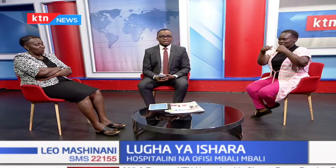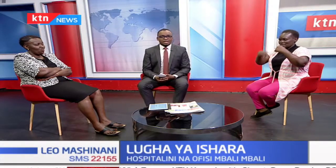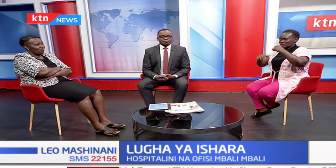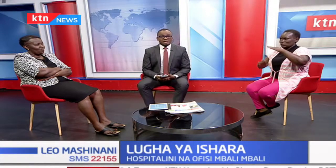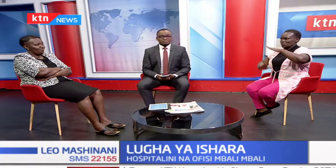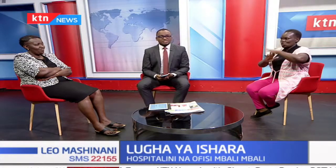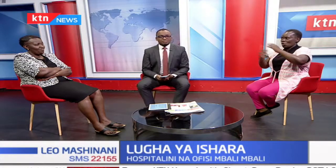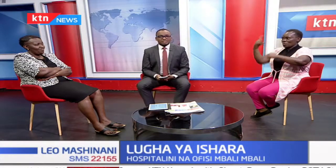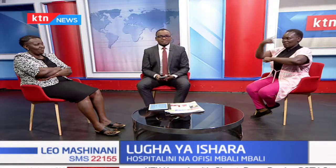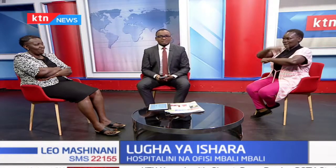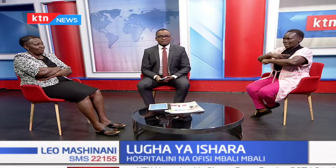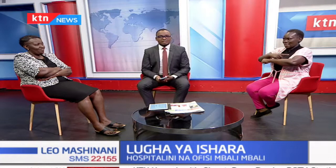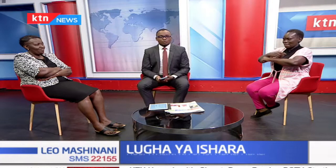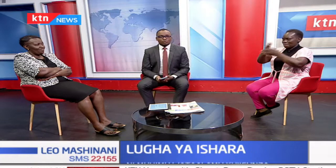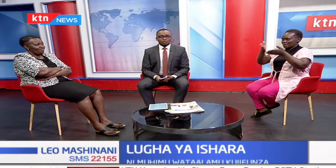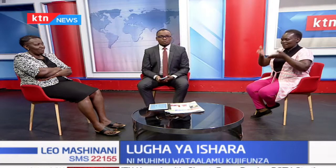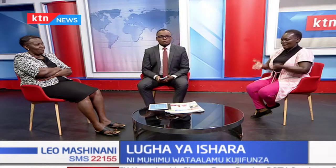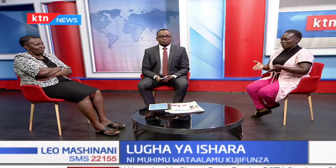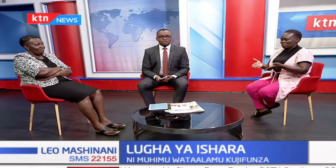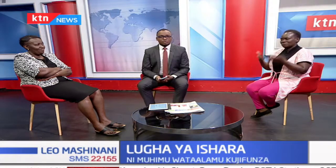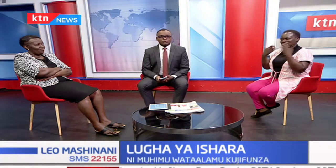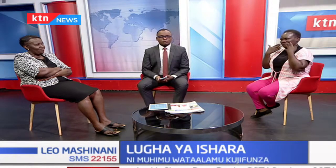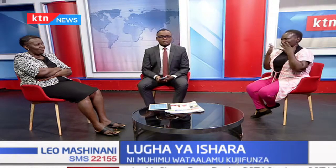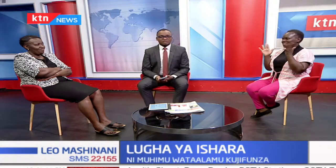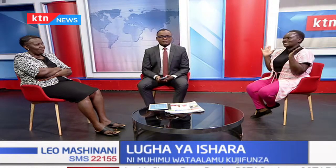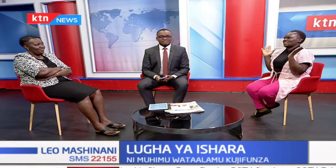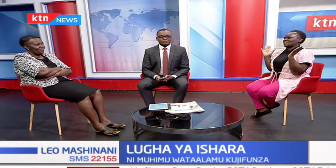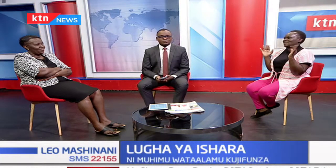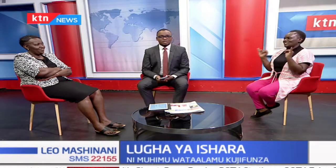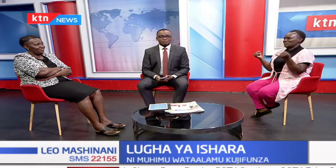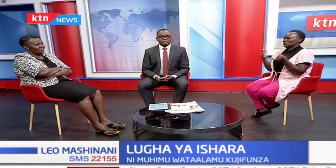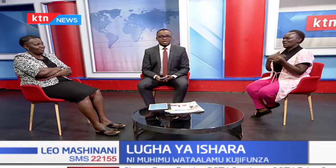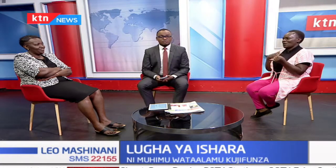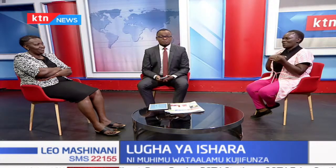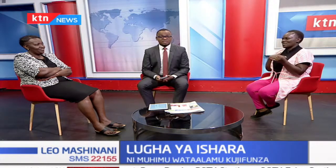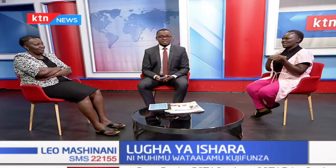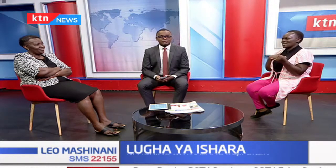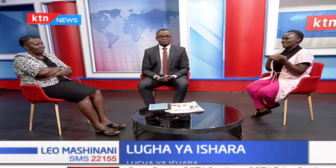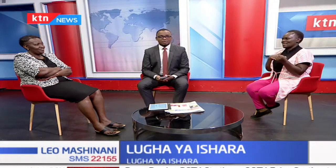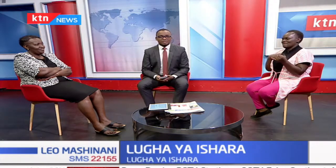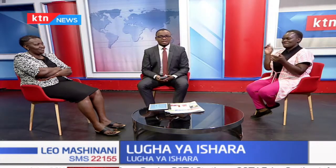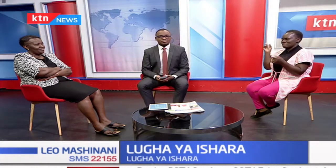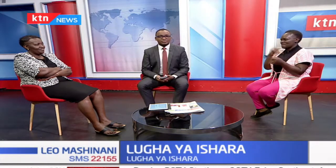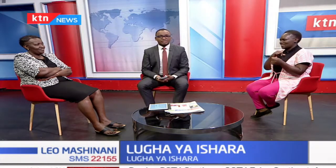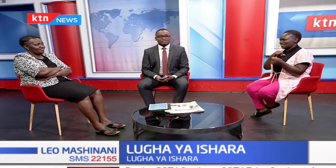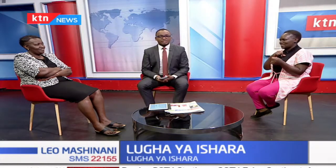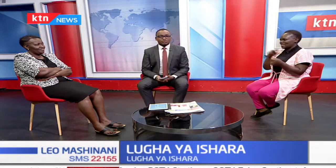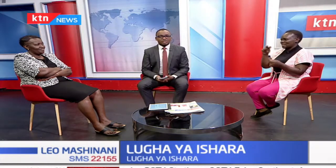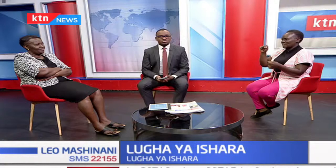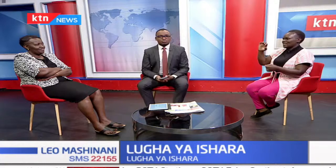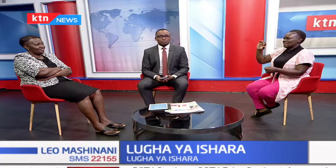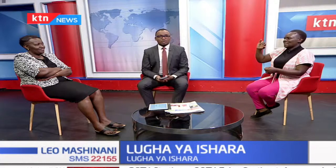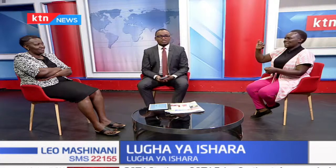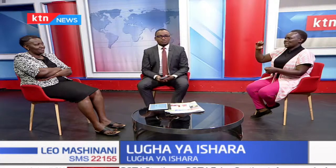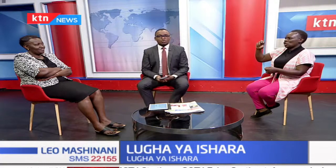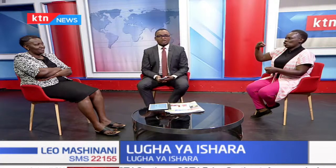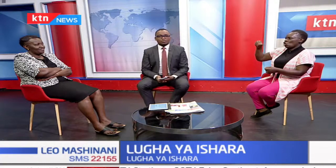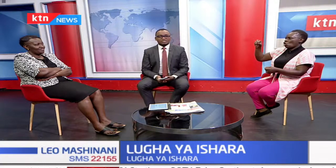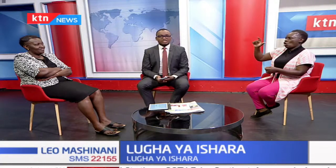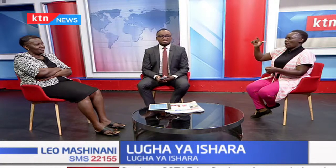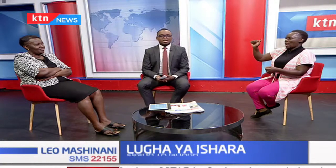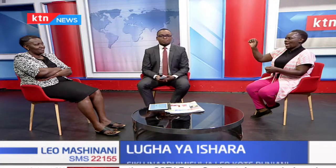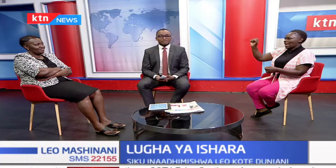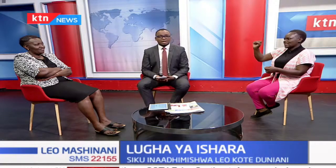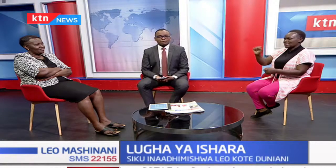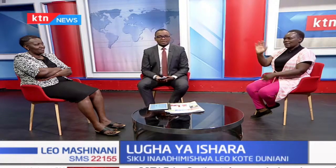chake. Basi mtazamaji, huo ndio mwisho wa taarifa zetu za leo mashinani. Tumefikia tamati. Mimi kwa jina ni Nicholas Wambua, na kuaga